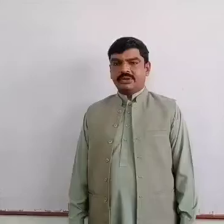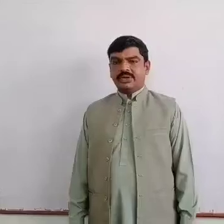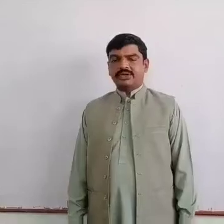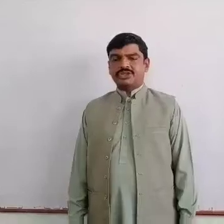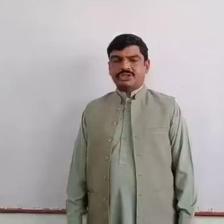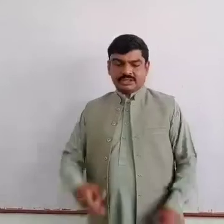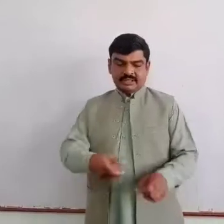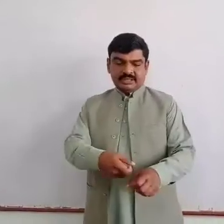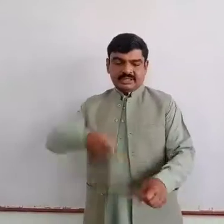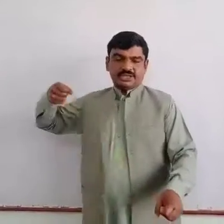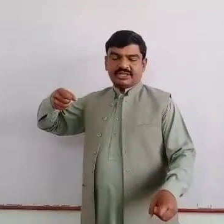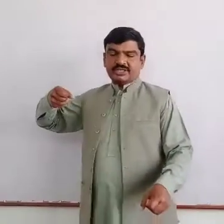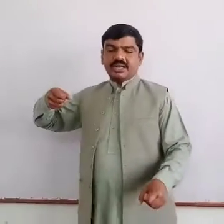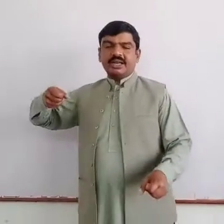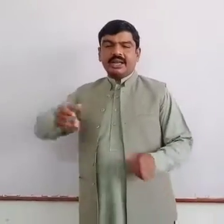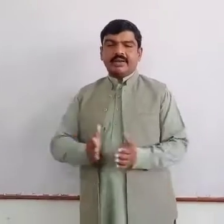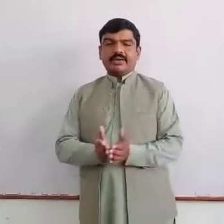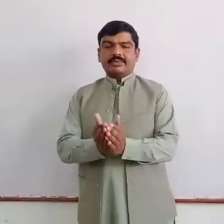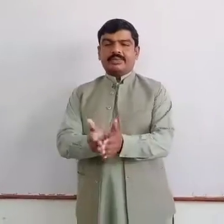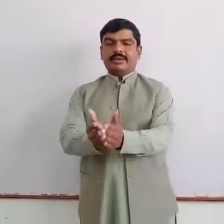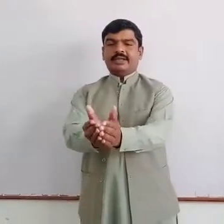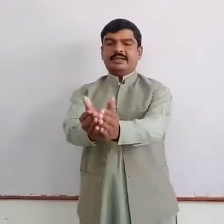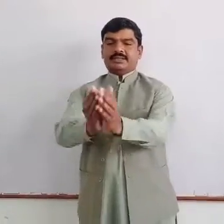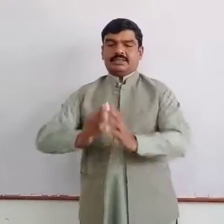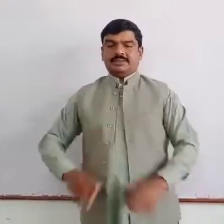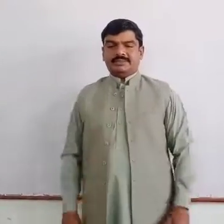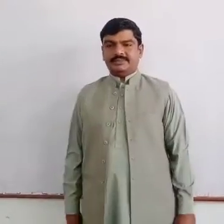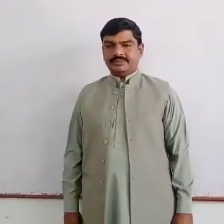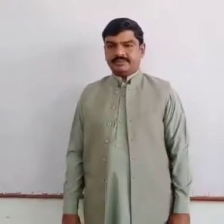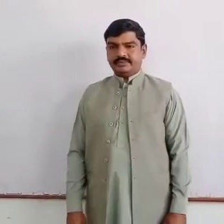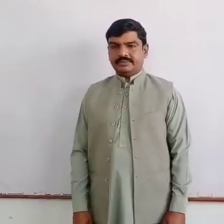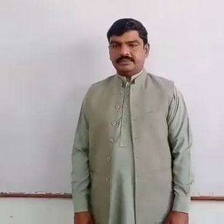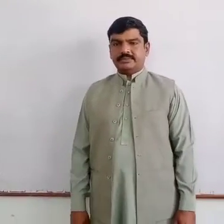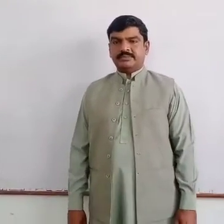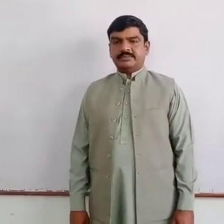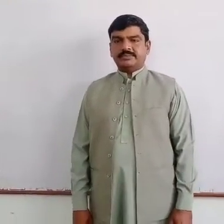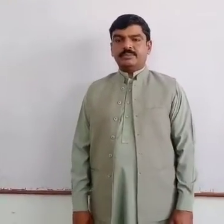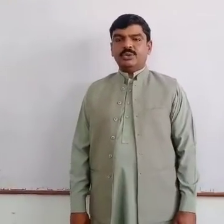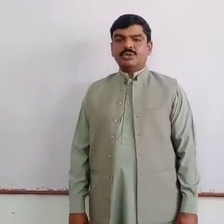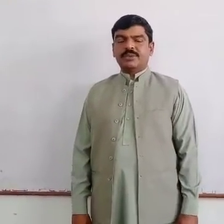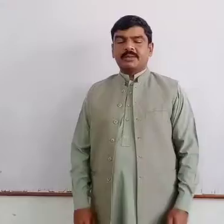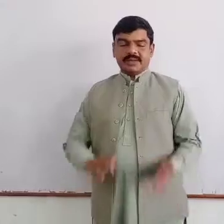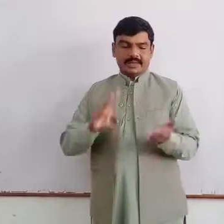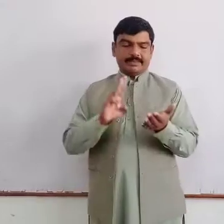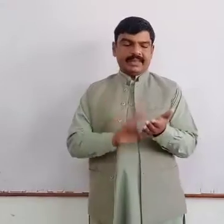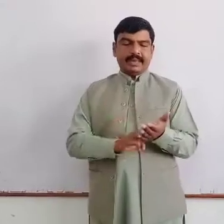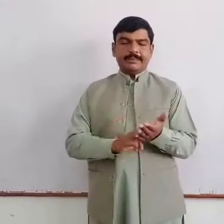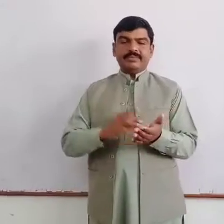प्र लांच जहेंक टार्ट करेंगे और वाजिए को सब्सक्रेस क्या मुज्वर्ण कमेट्टी म